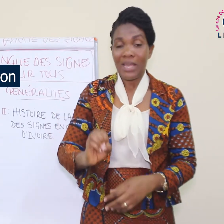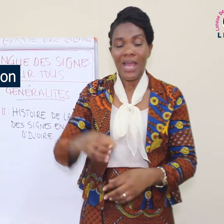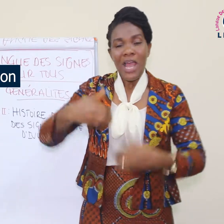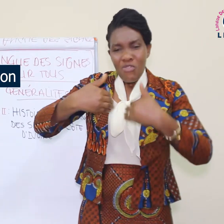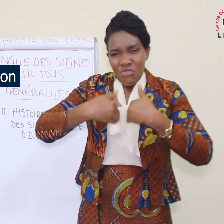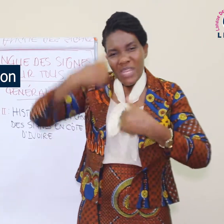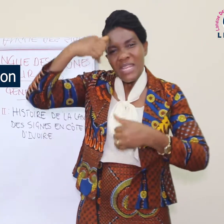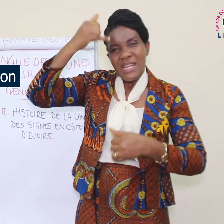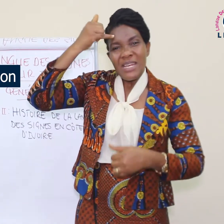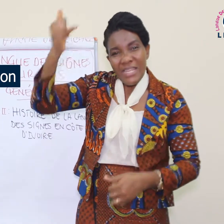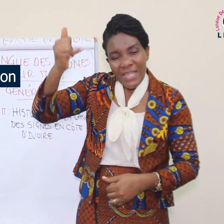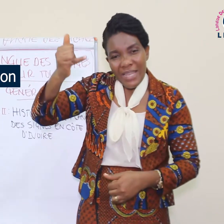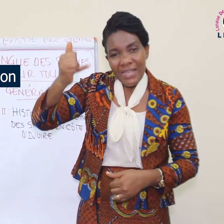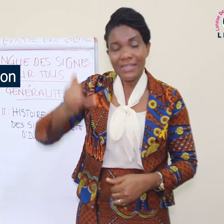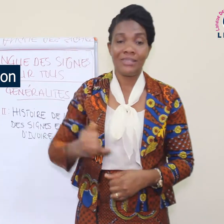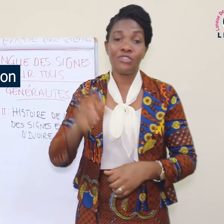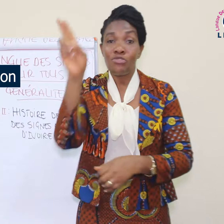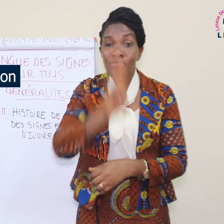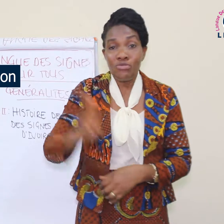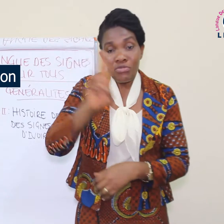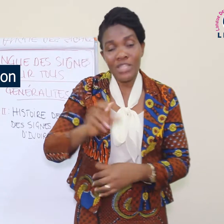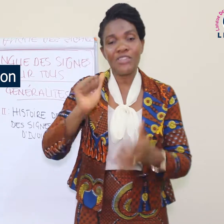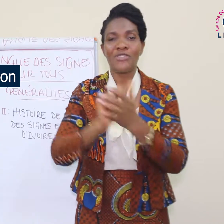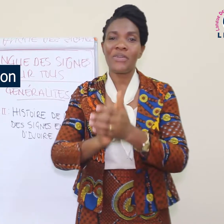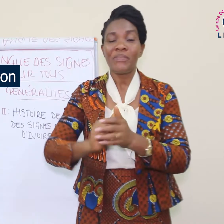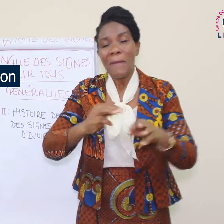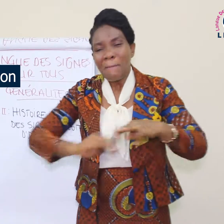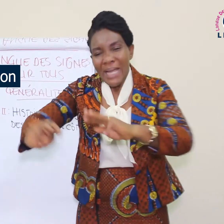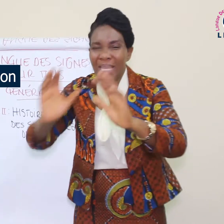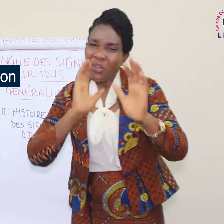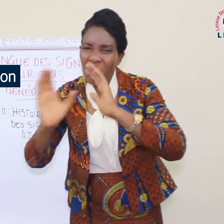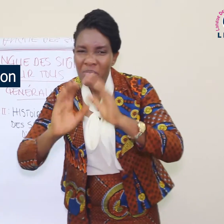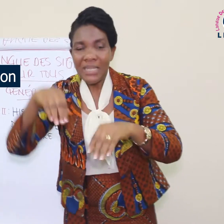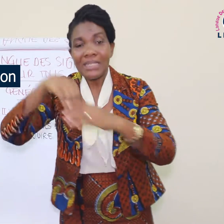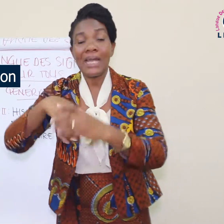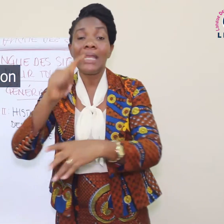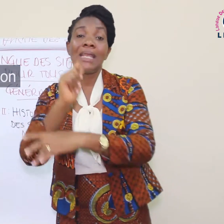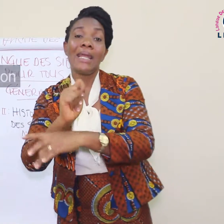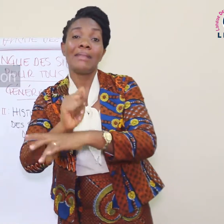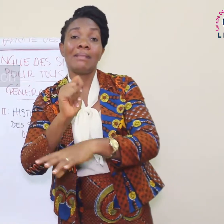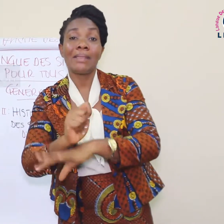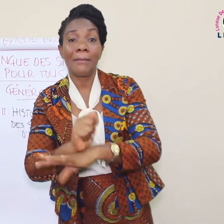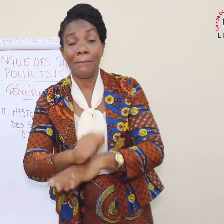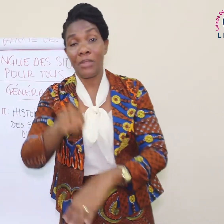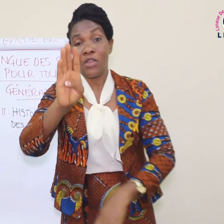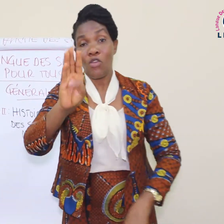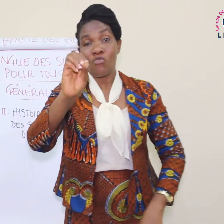langage inventé dans les couvents pour apprendre à lire et à écrire aux